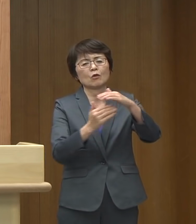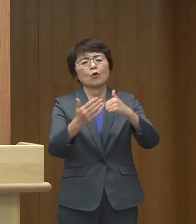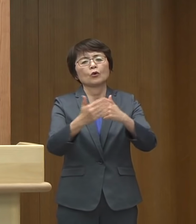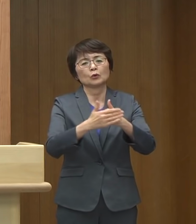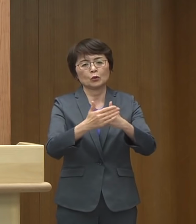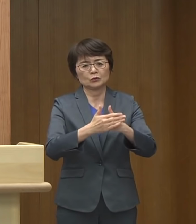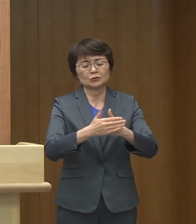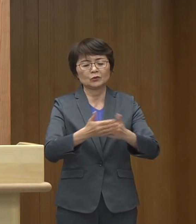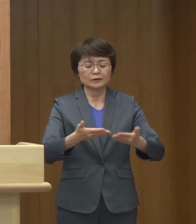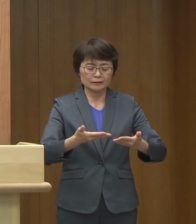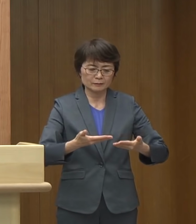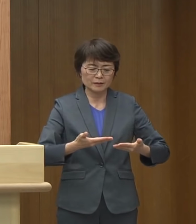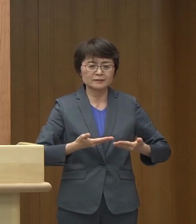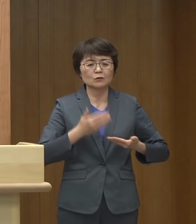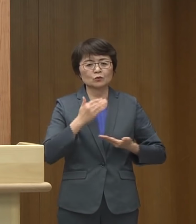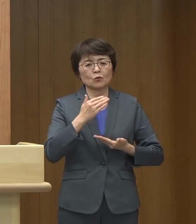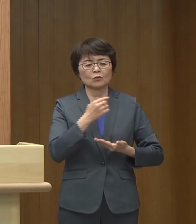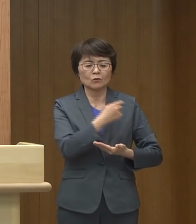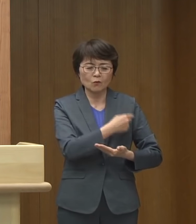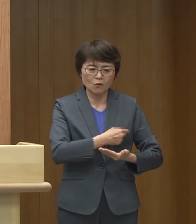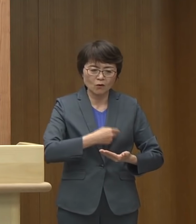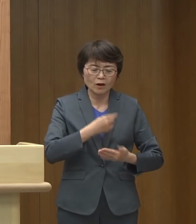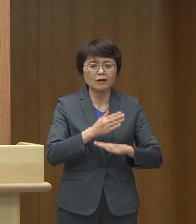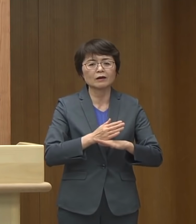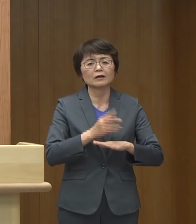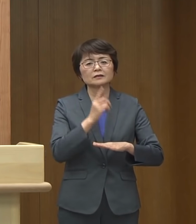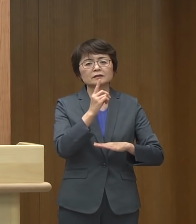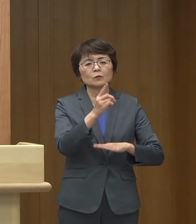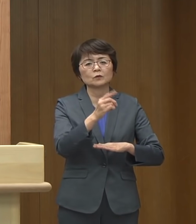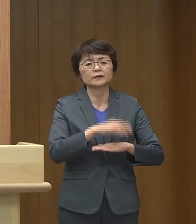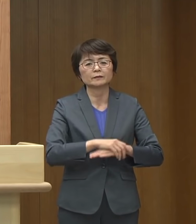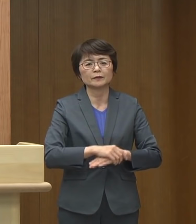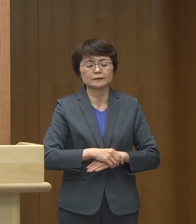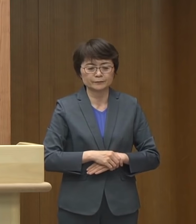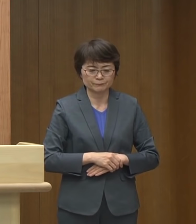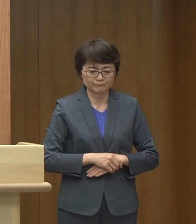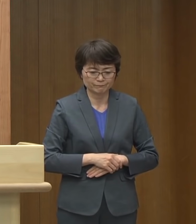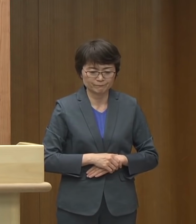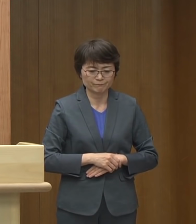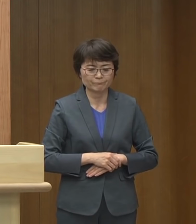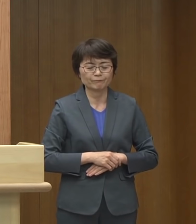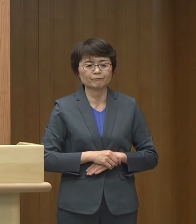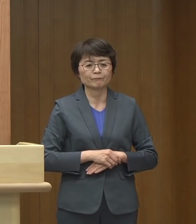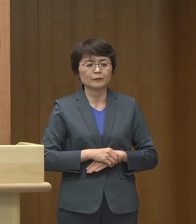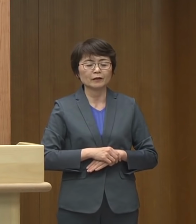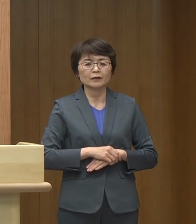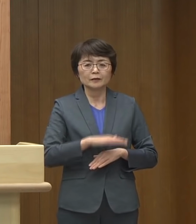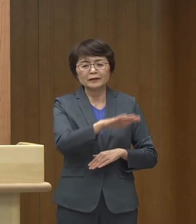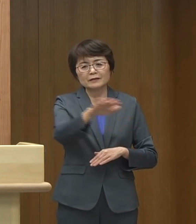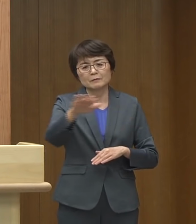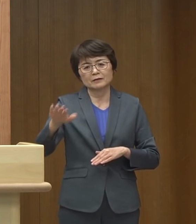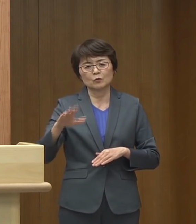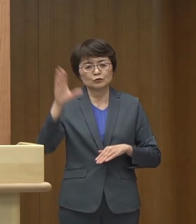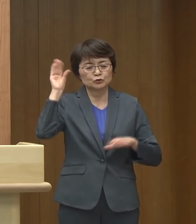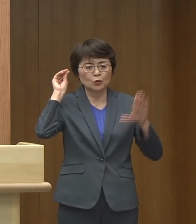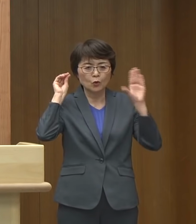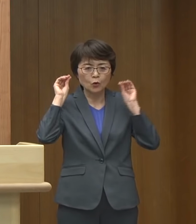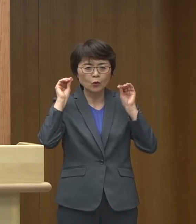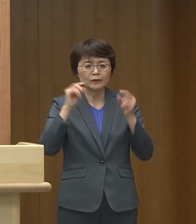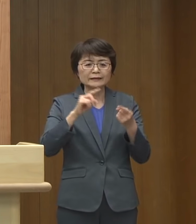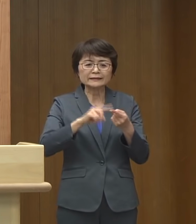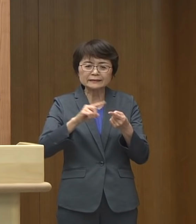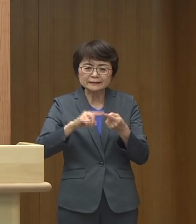力をいただきましたことに心から感謝を申し上げます。マスコミの皆様にも情報を適時適切に道